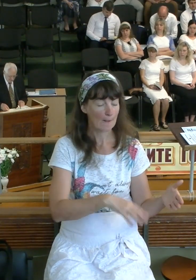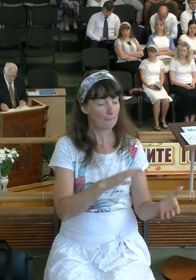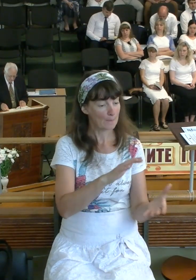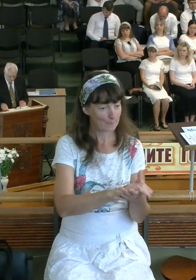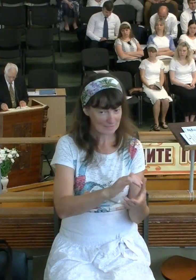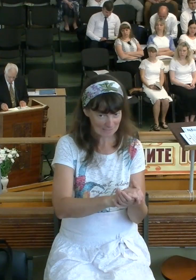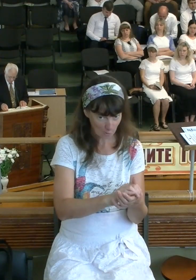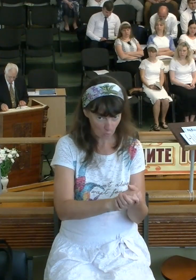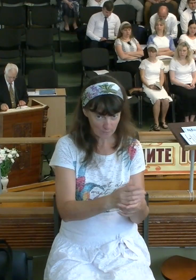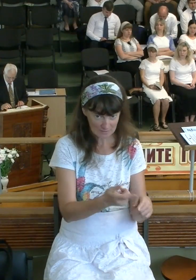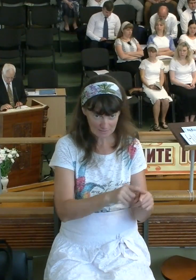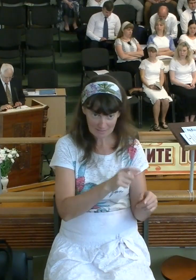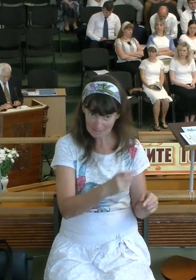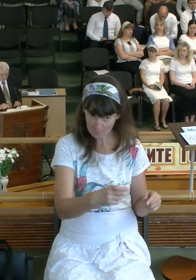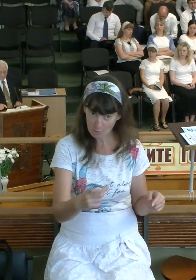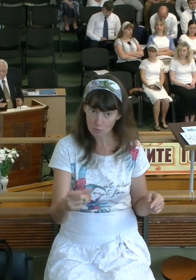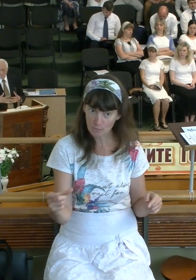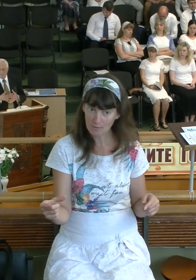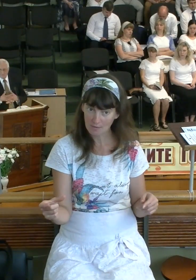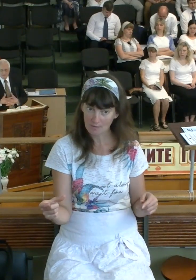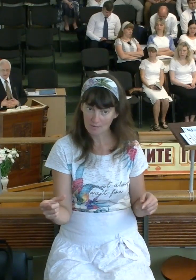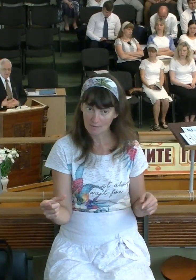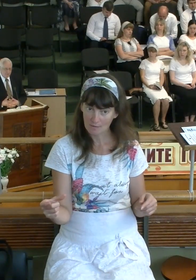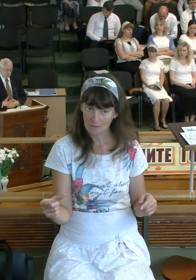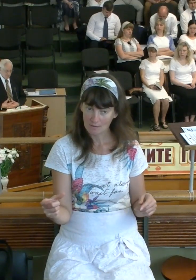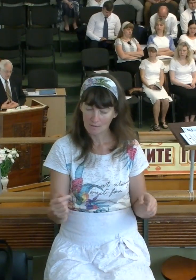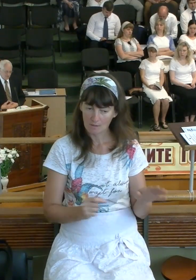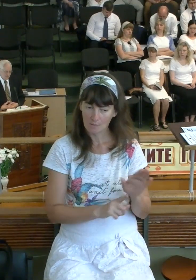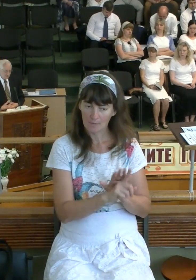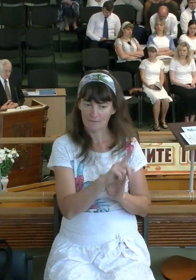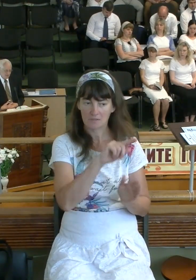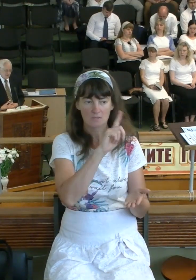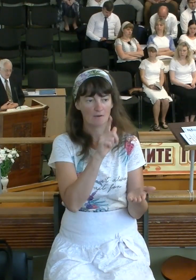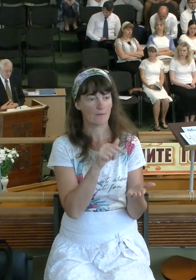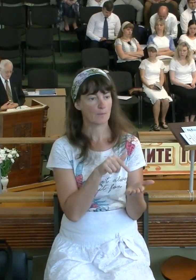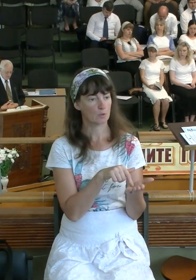познакомился с ними, и в него возник вопрос: